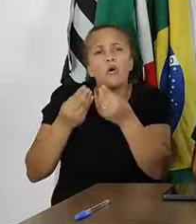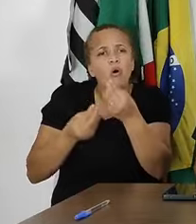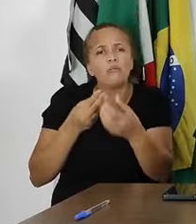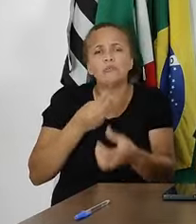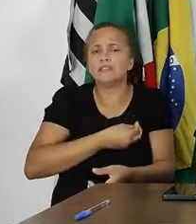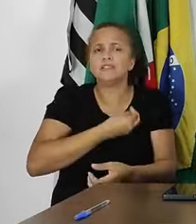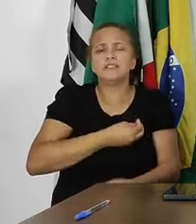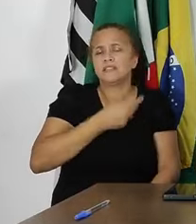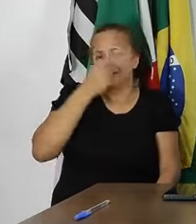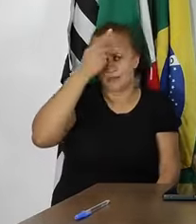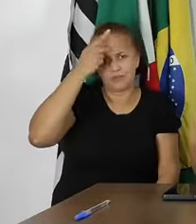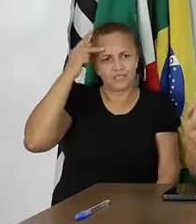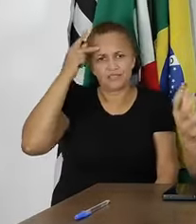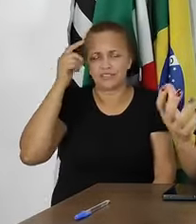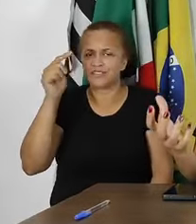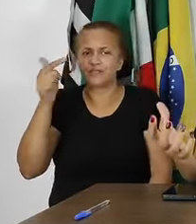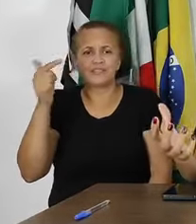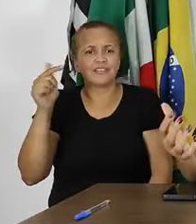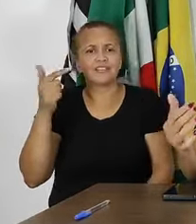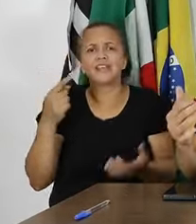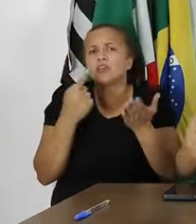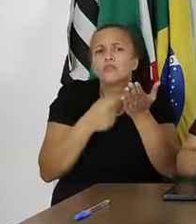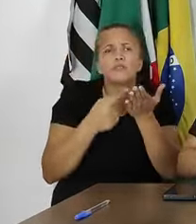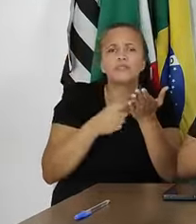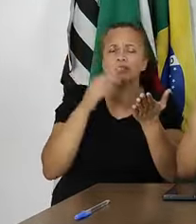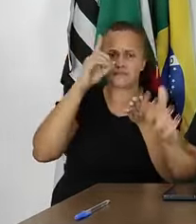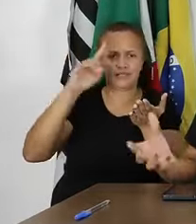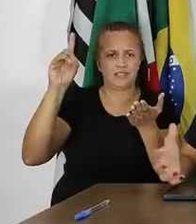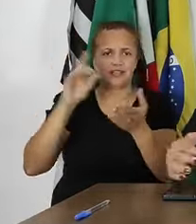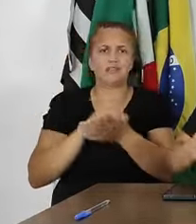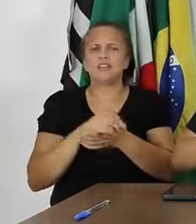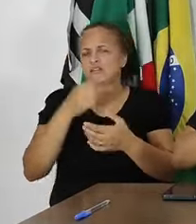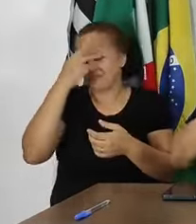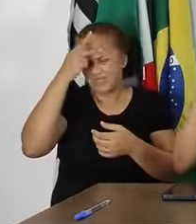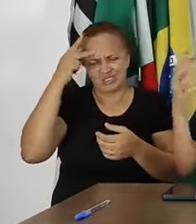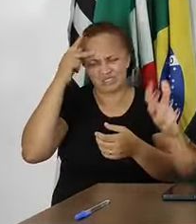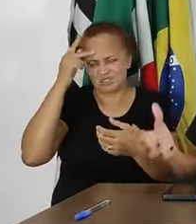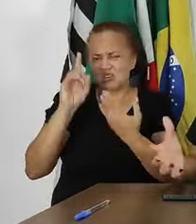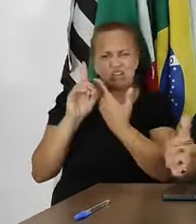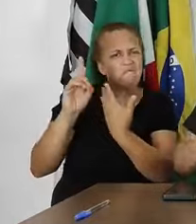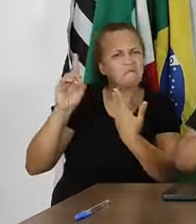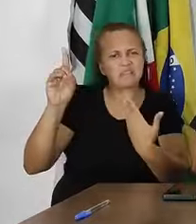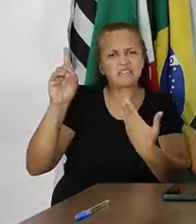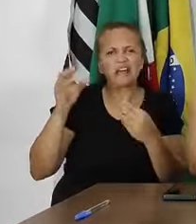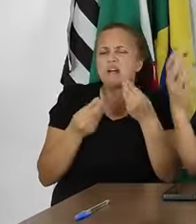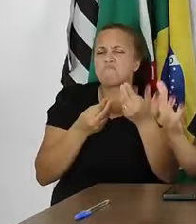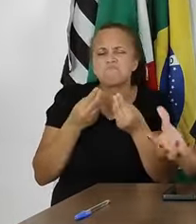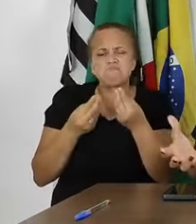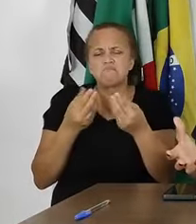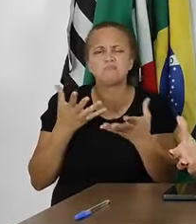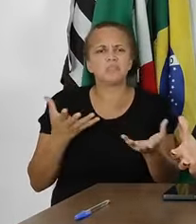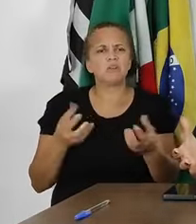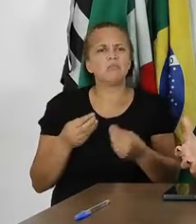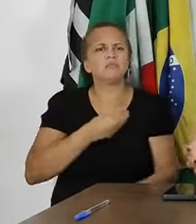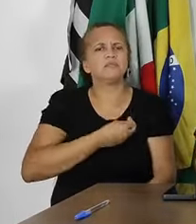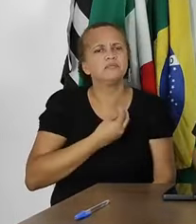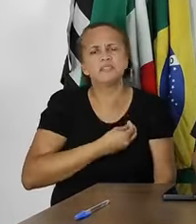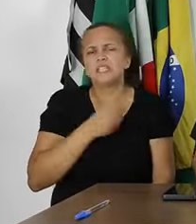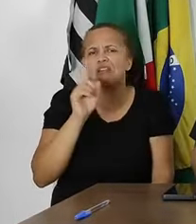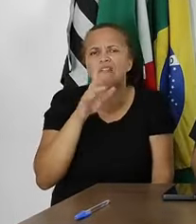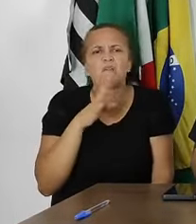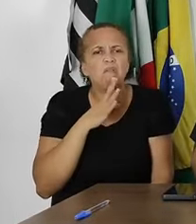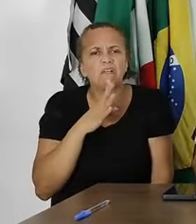uma aliança com Deus? Como é que essas pessoas vivem? Essas pessoas que não nasceram de novo, não têm uma aliança com Deus, não conhecem a Deus. Como